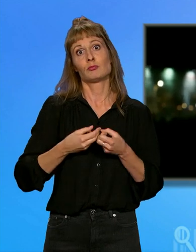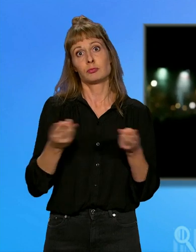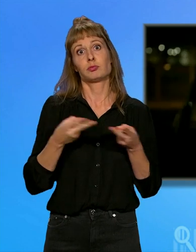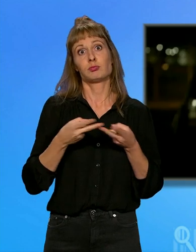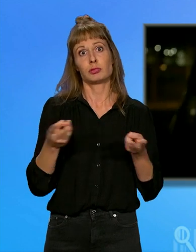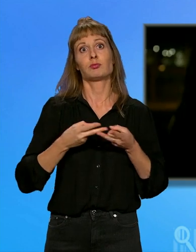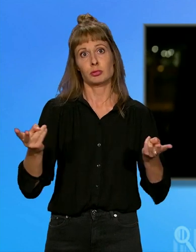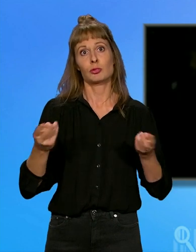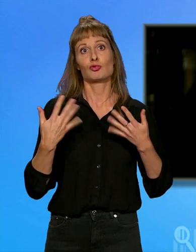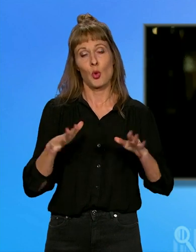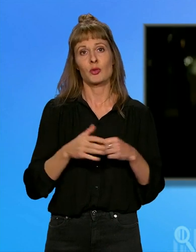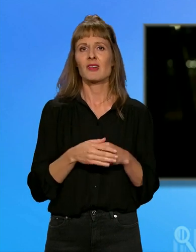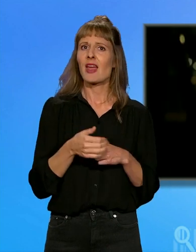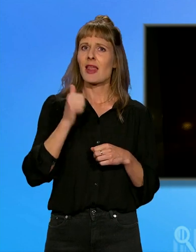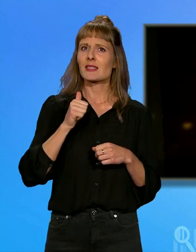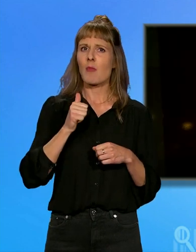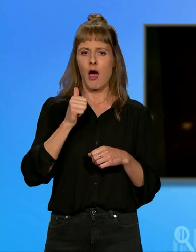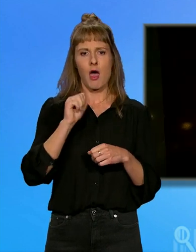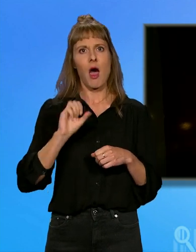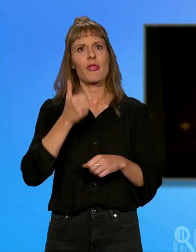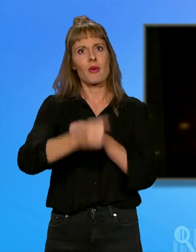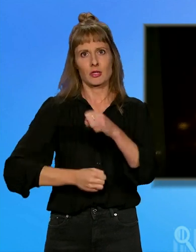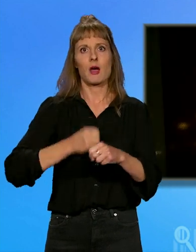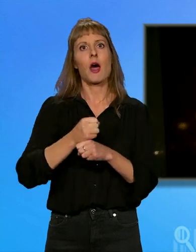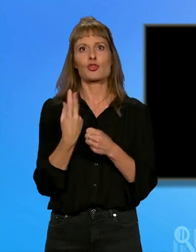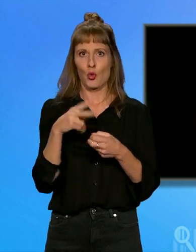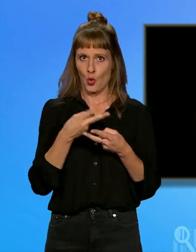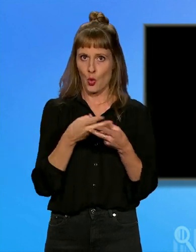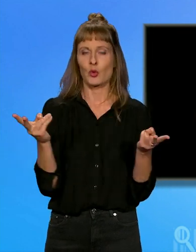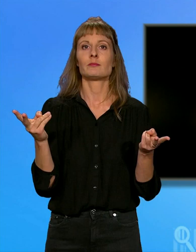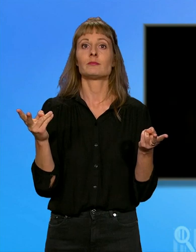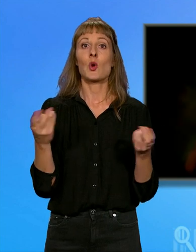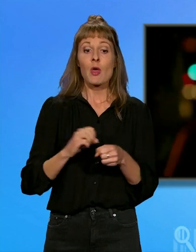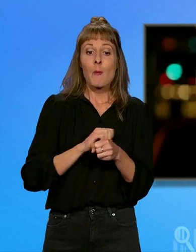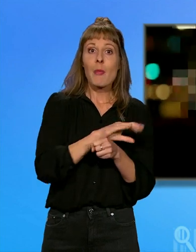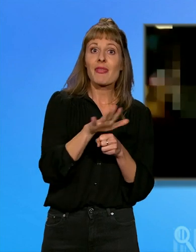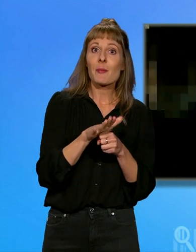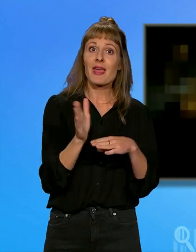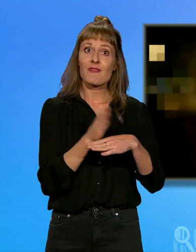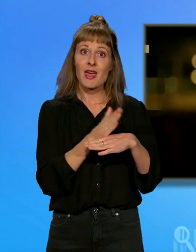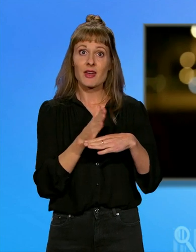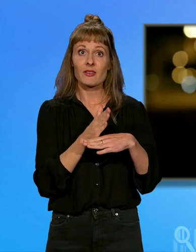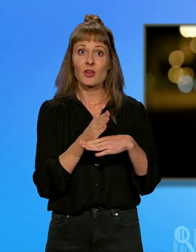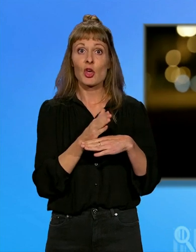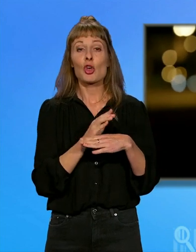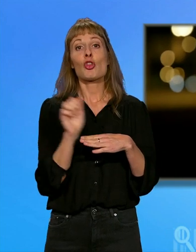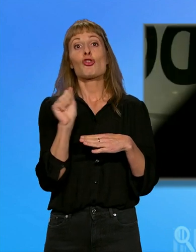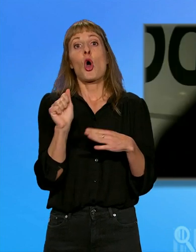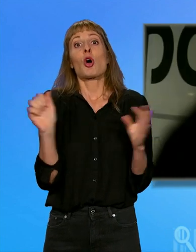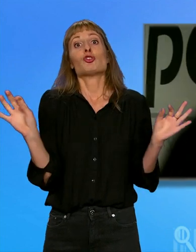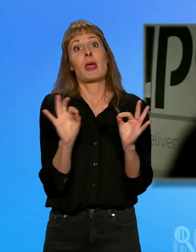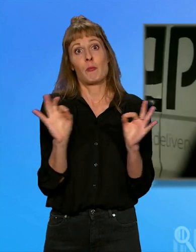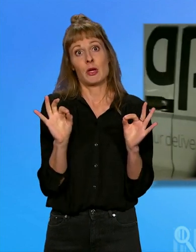Jahr. Mit der Pandemie hätten sich die Arbeitsbedingungen noch verschlechtert, erzählten damals zwei